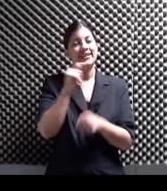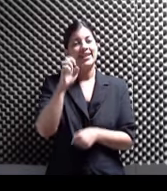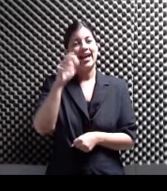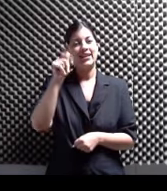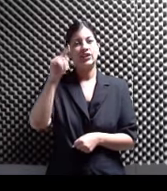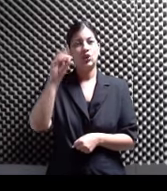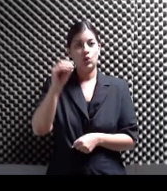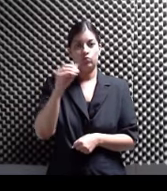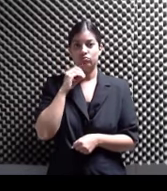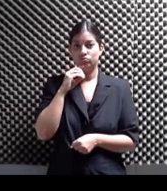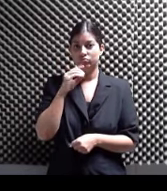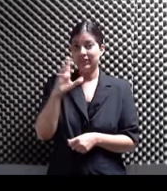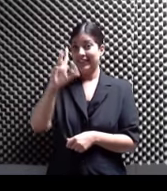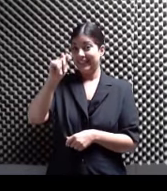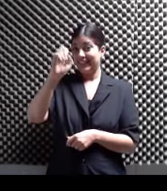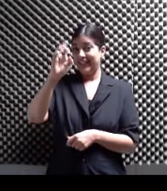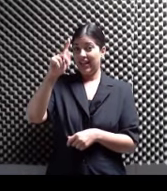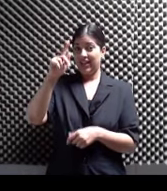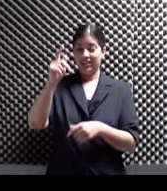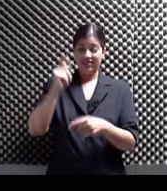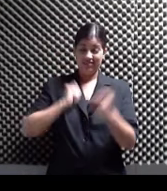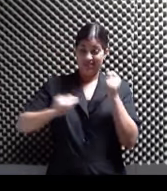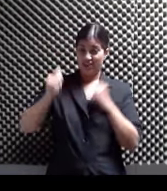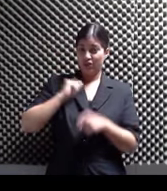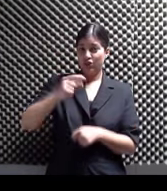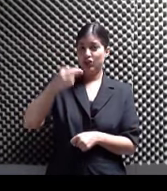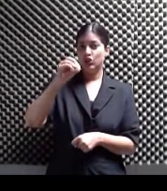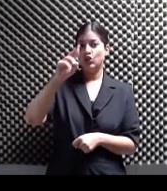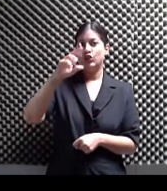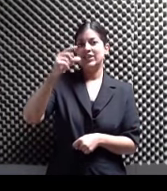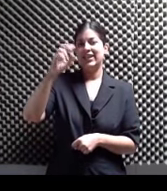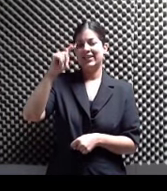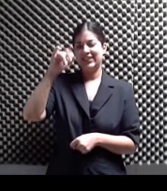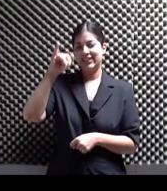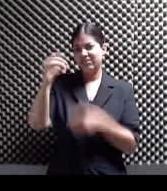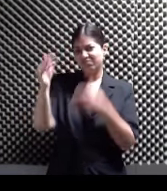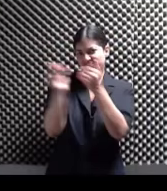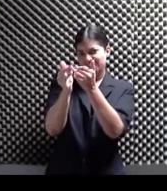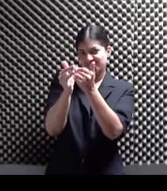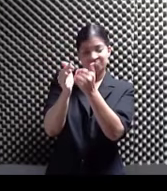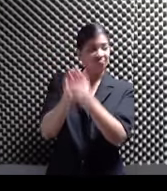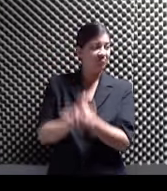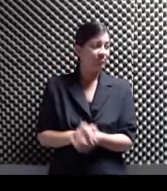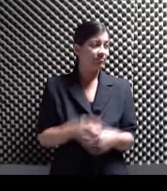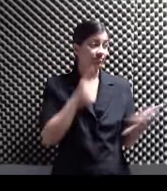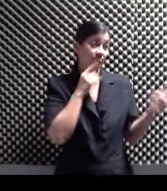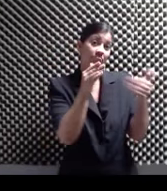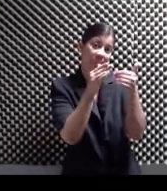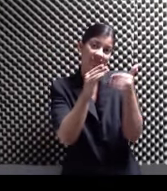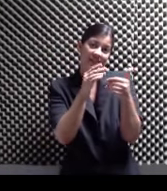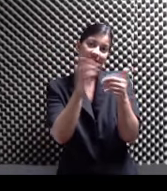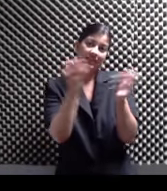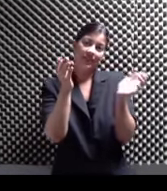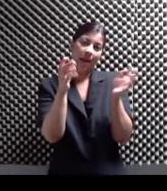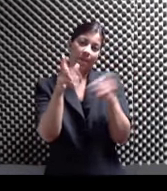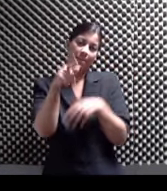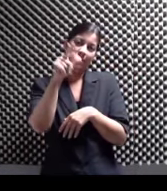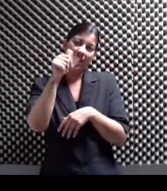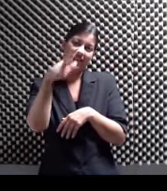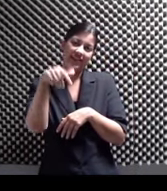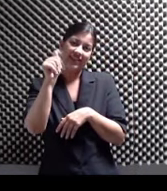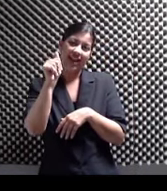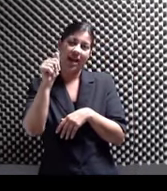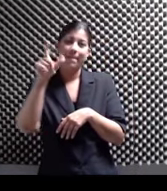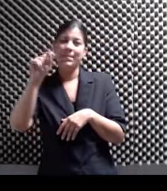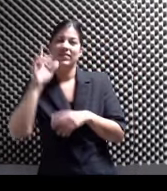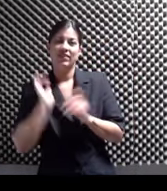bajos del Teatro Giorgetti en Santurce, o mire, al lado de Plaza 20. Al lado de Plaza 20. Que pues ya no podemos decir que dobla por la Borincana, porque ya no está. No, ya está. Exacto. Pero, sí,